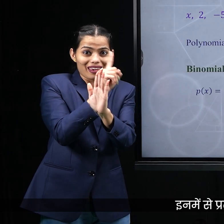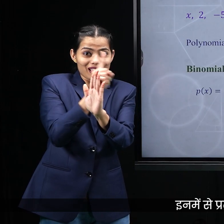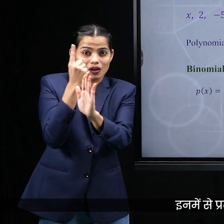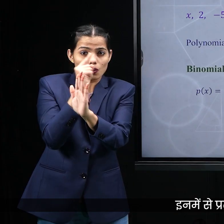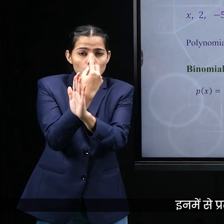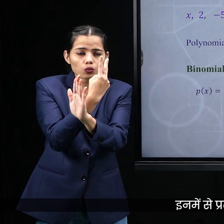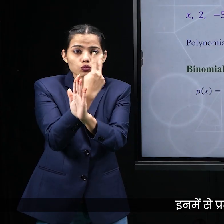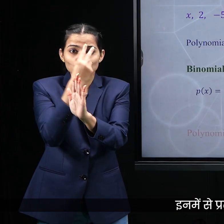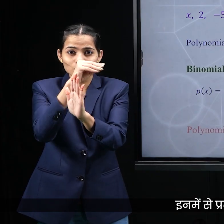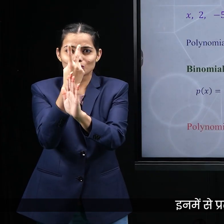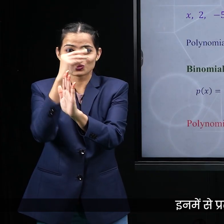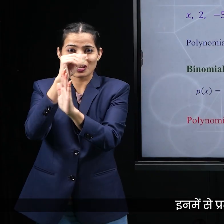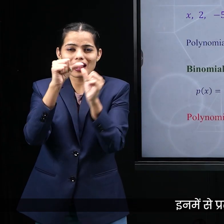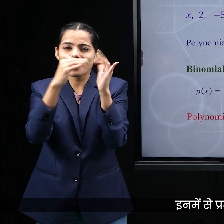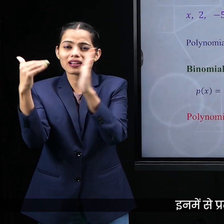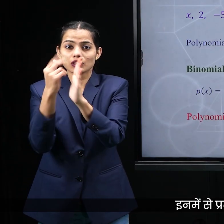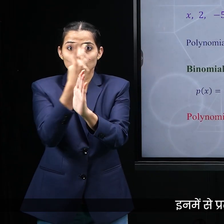में केवल 2 शब्द हैं।